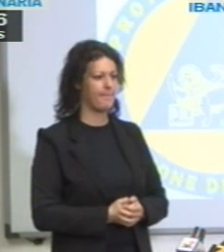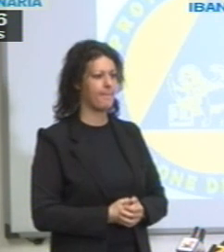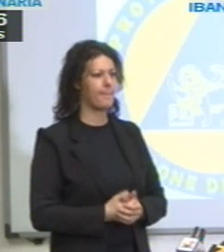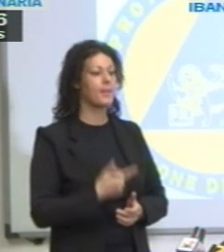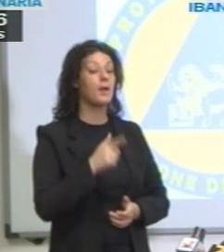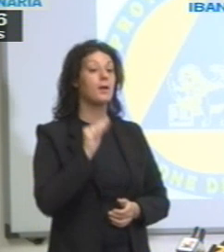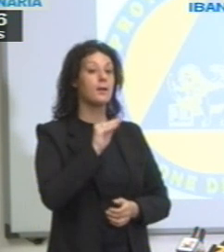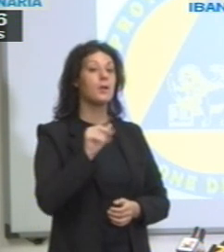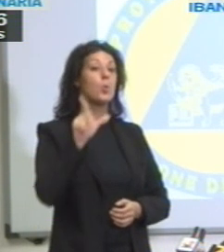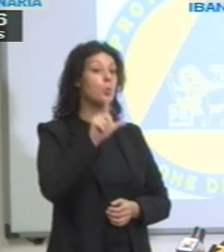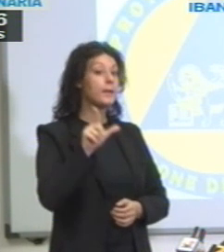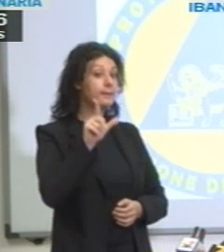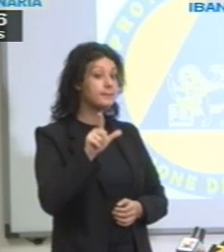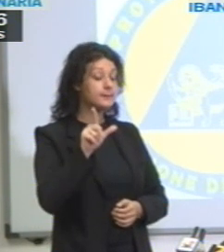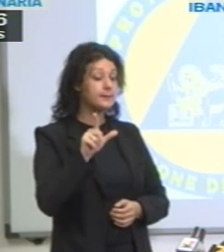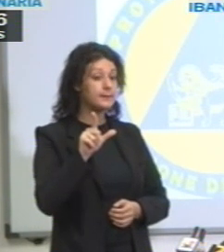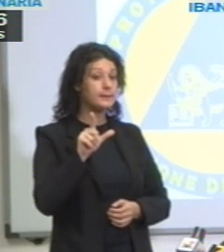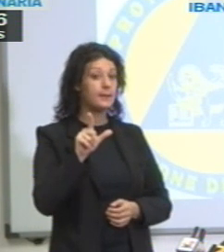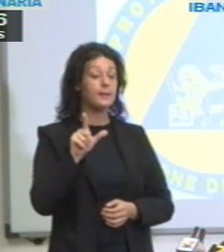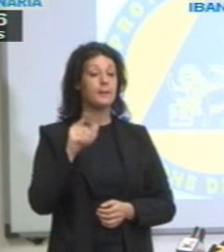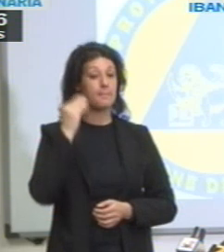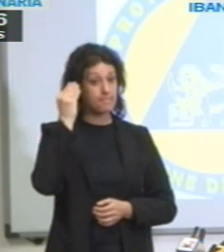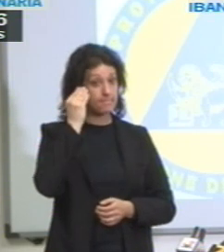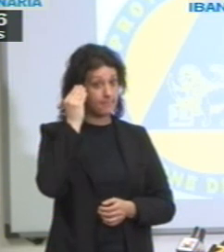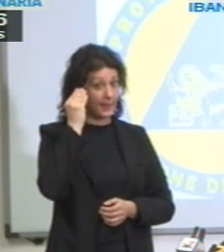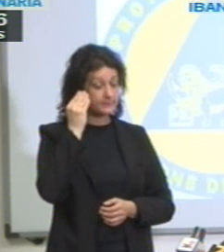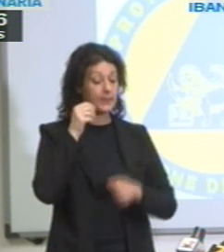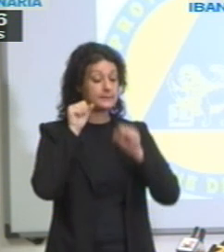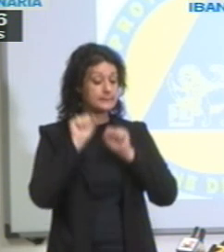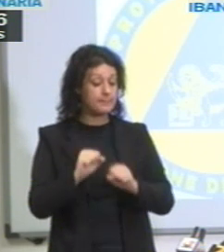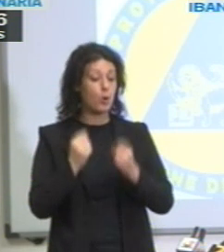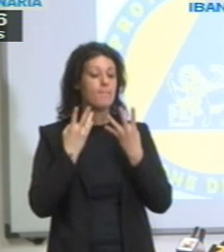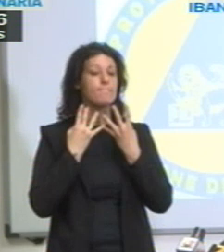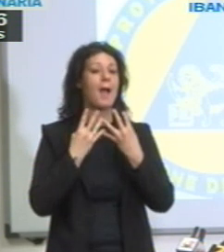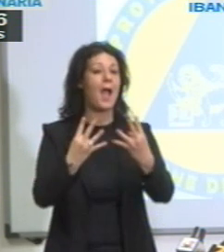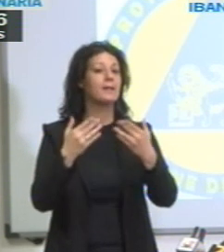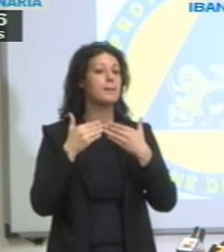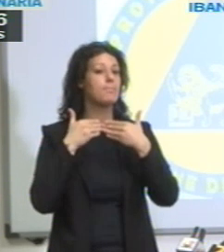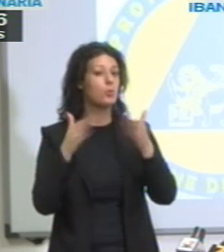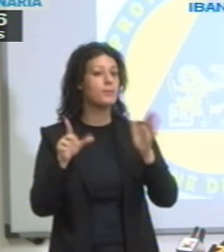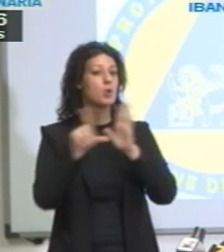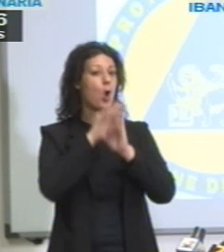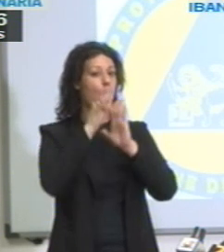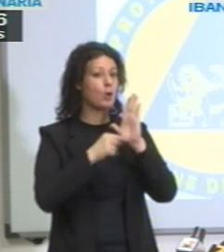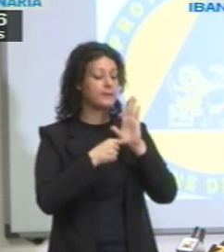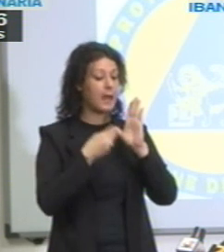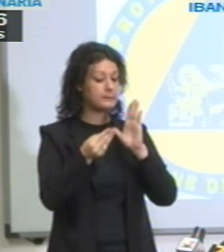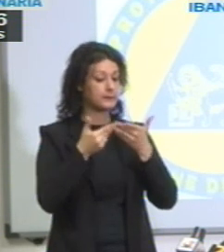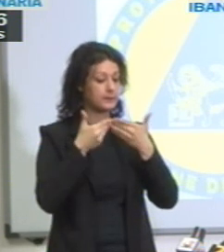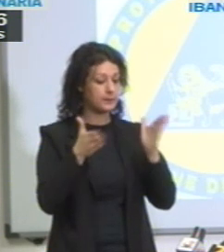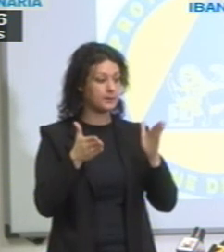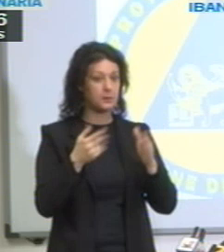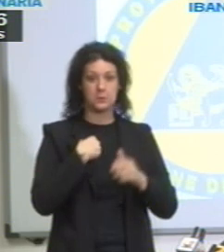sia spazio per le aprire con una sua ordinanza parchi e giardini pubblici? No, sono già aperti dal